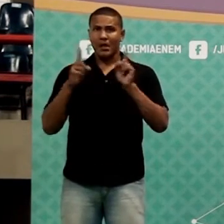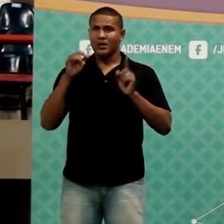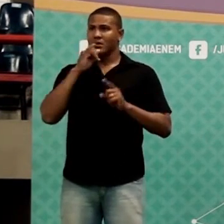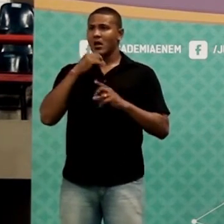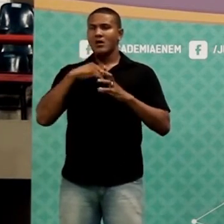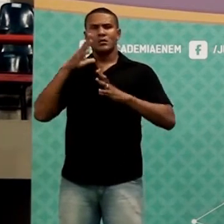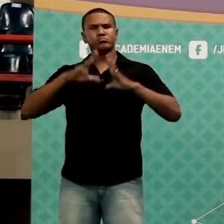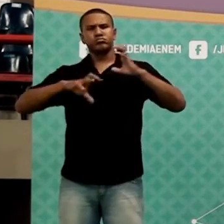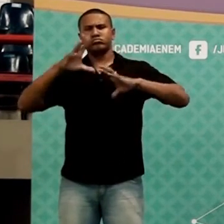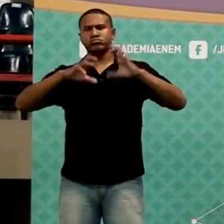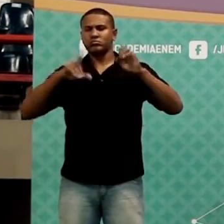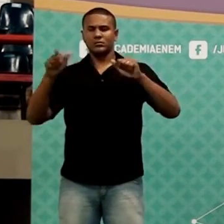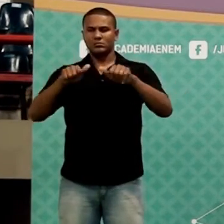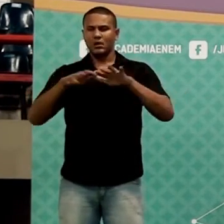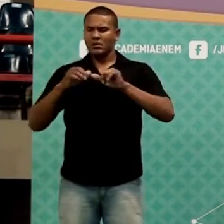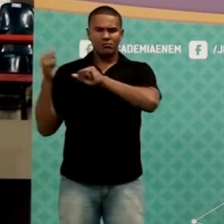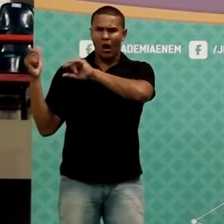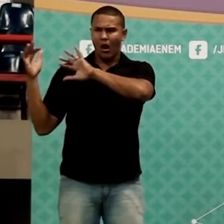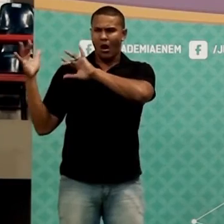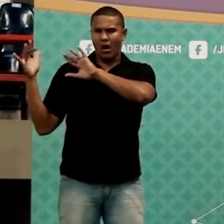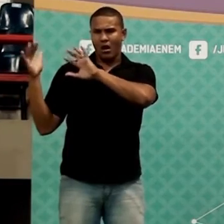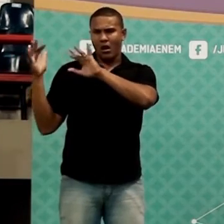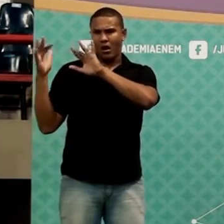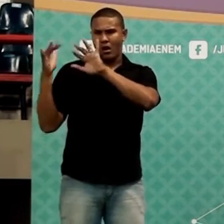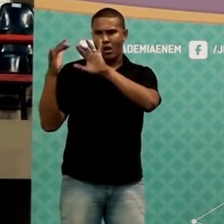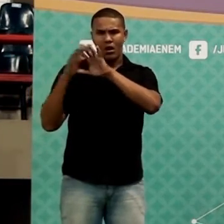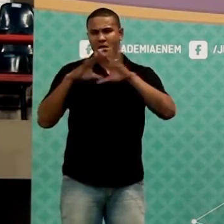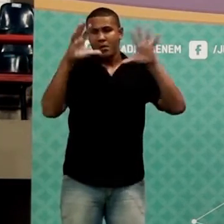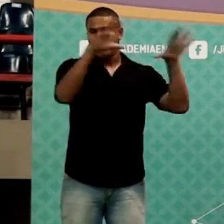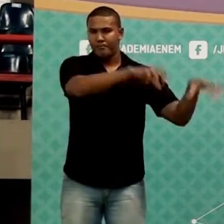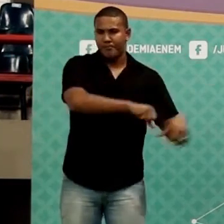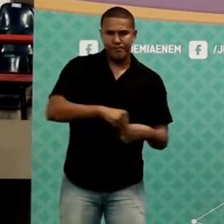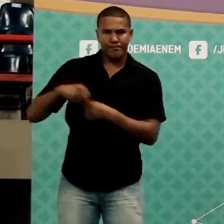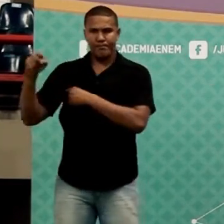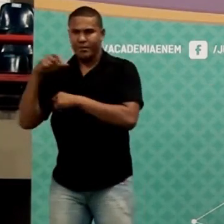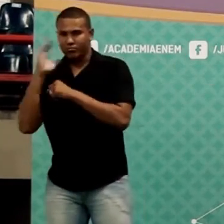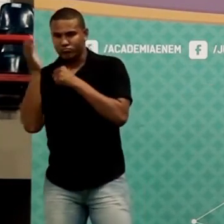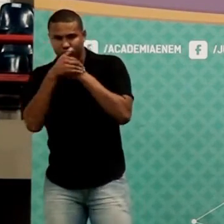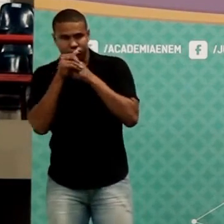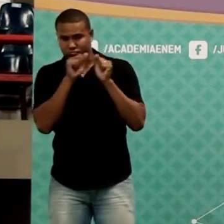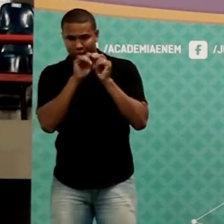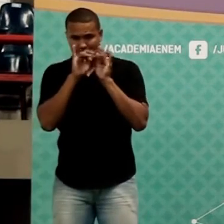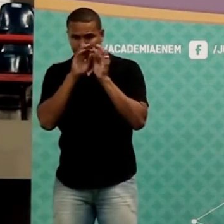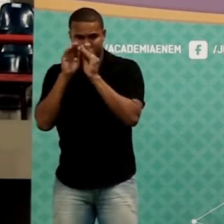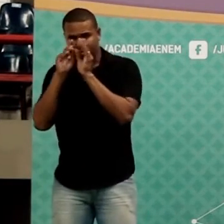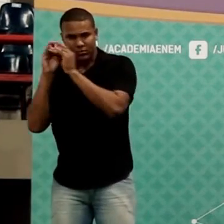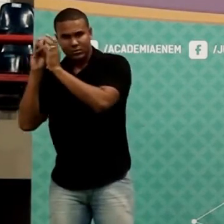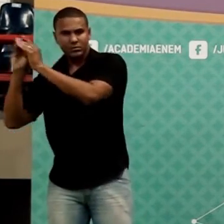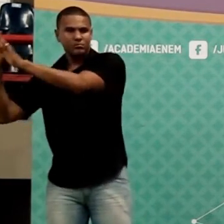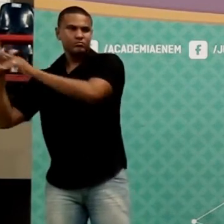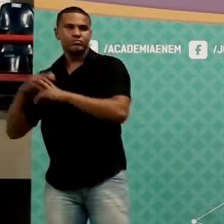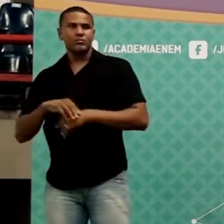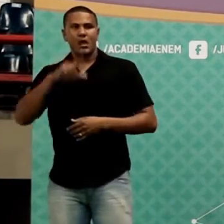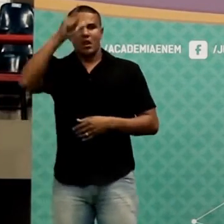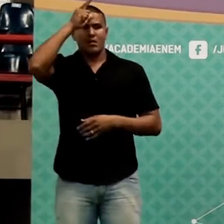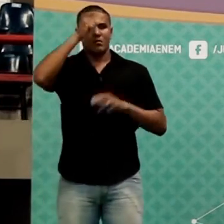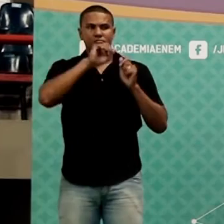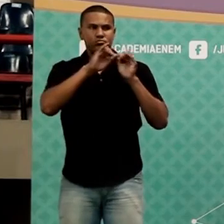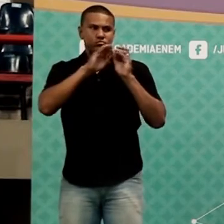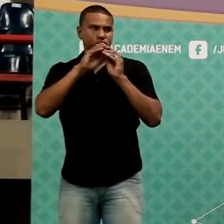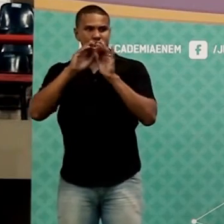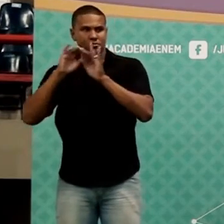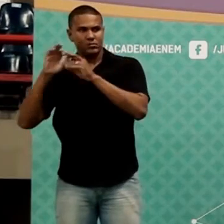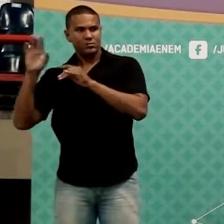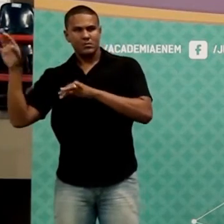população invadiu o julgamento e o Lutero foi levado, escondido, pelos nobres da Alemanha. Lutero vai ser mantido